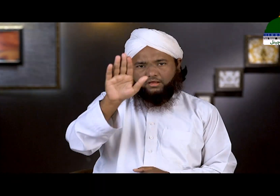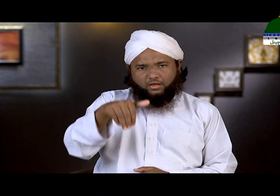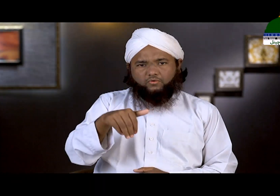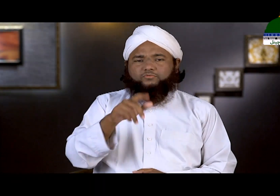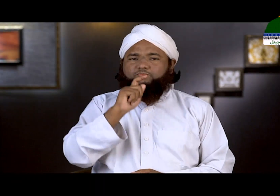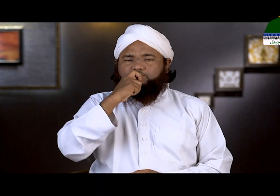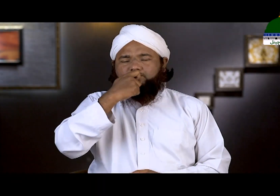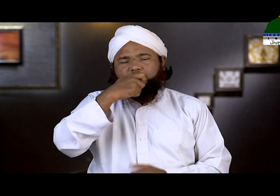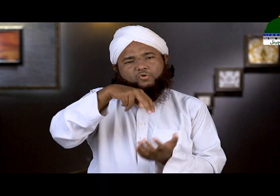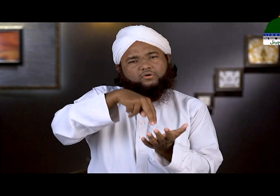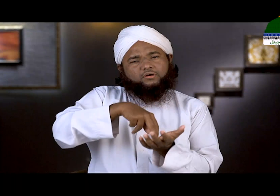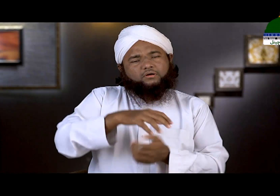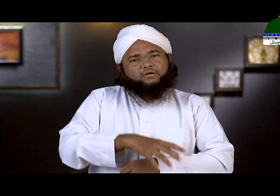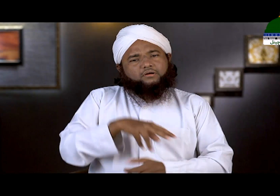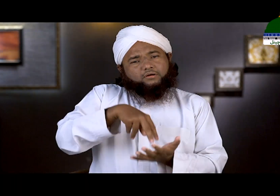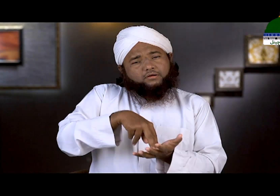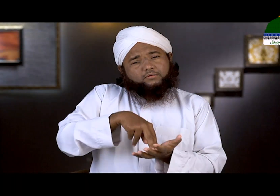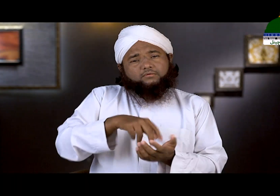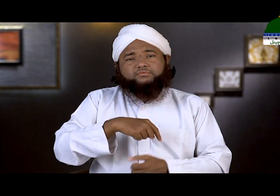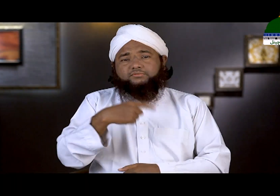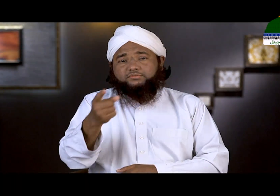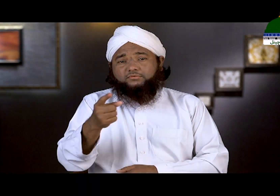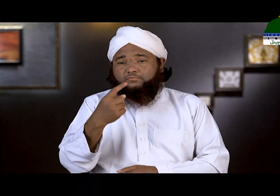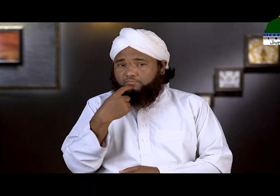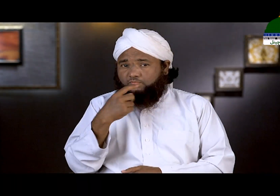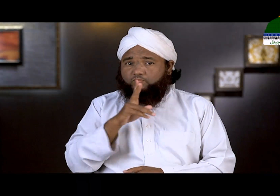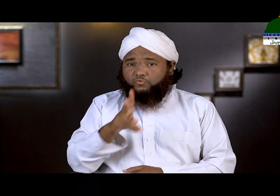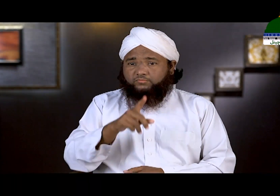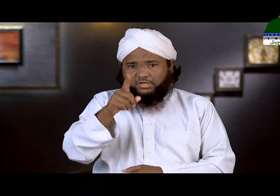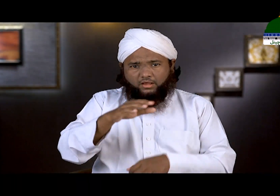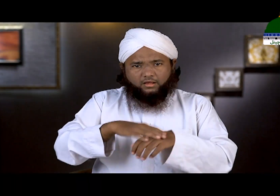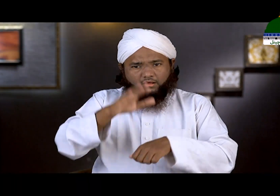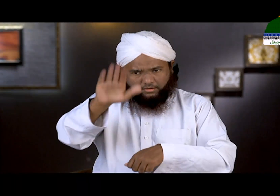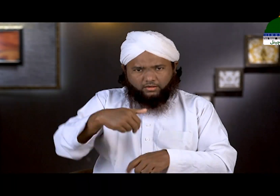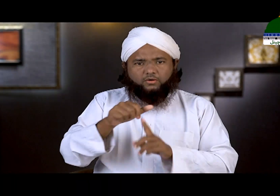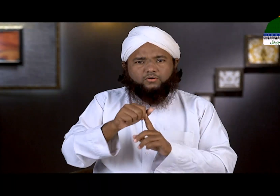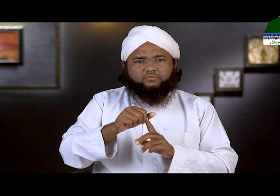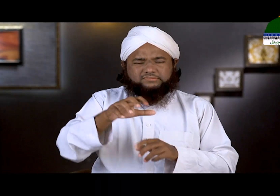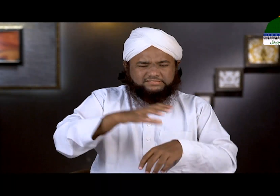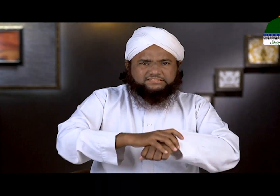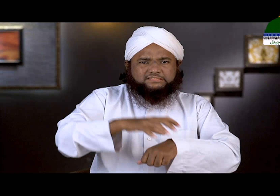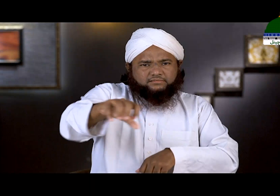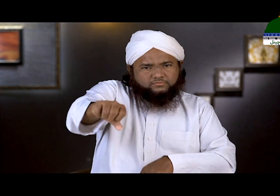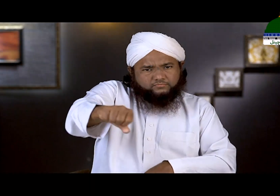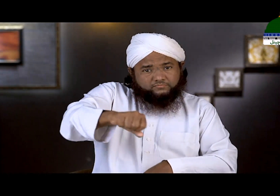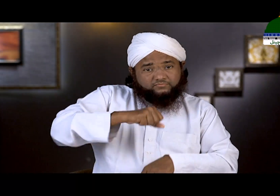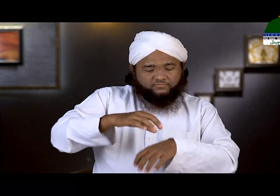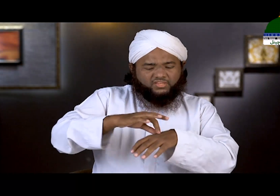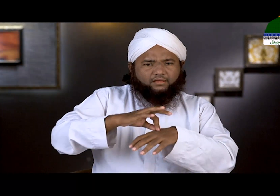گیا مگر وہ خاموش کھڑے رہے۔ جب بہت آوازیں دی تو بھٹی سے کسی قدر باہر آئے، لوگوں نے ہاتھ پکڑ کر باہر نکالا،